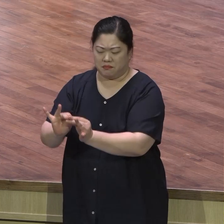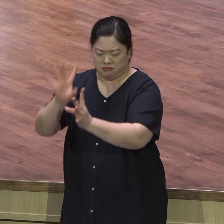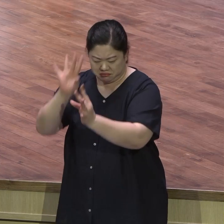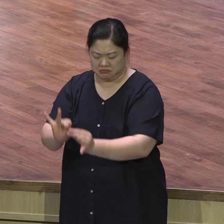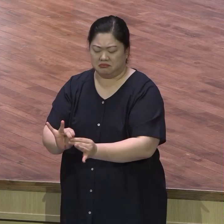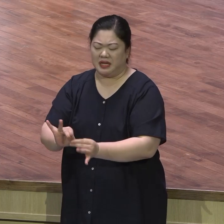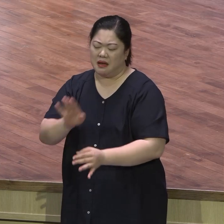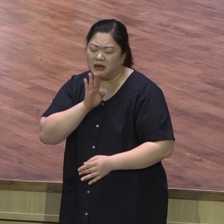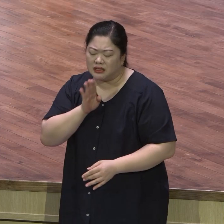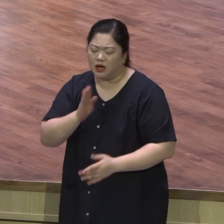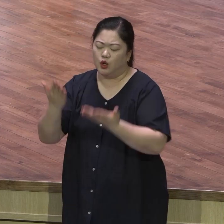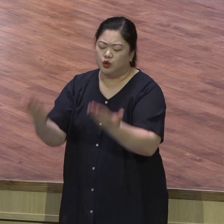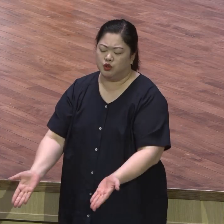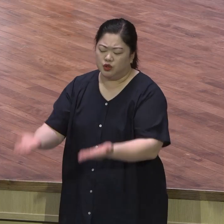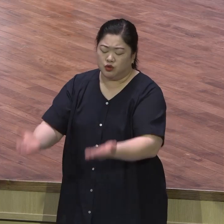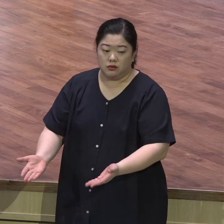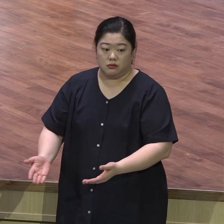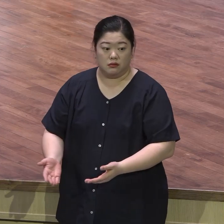속입니다